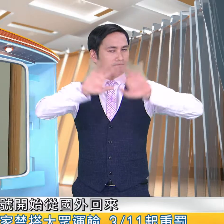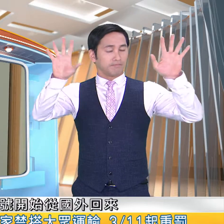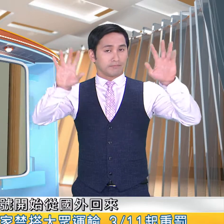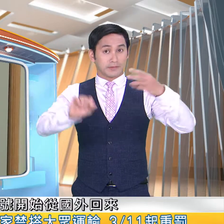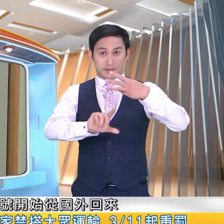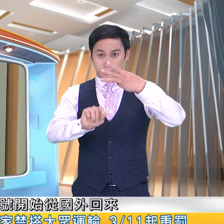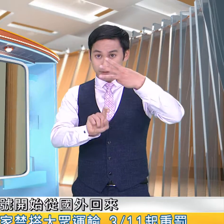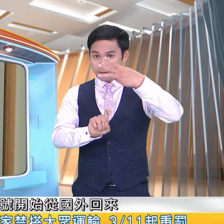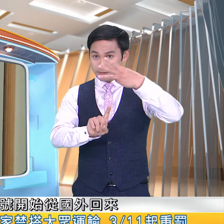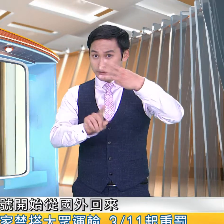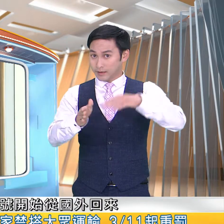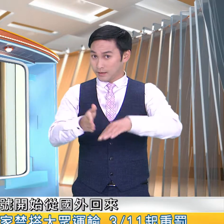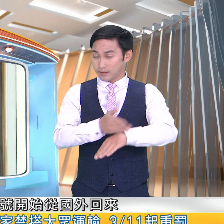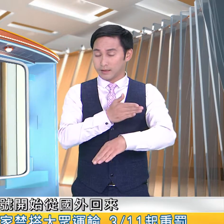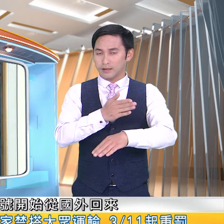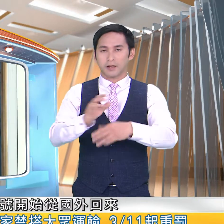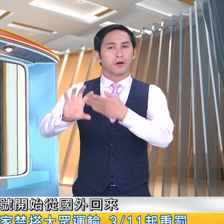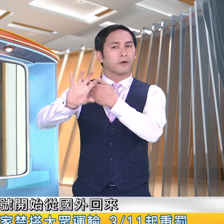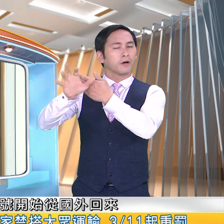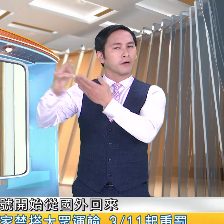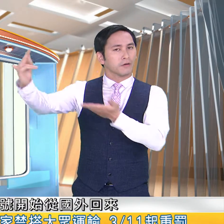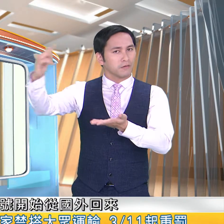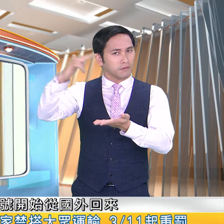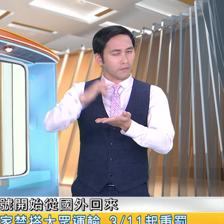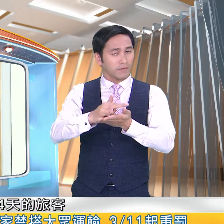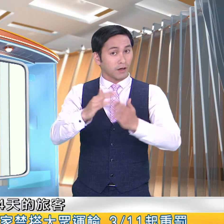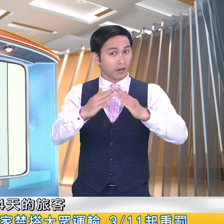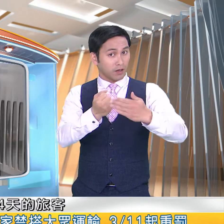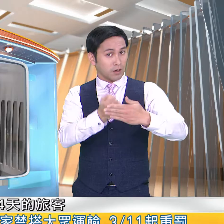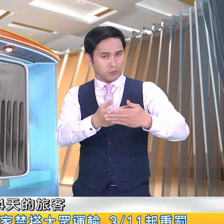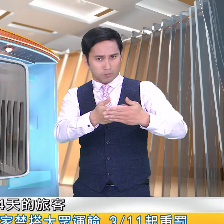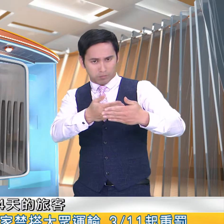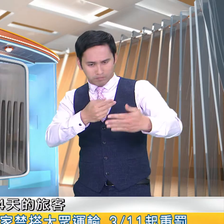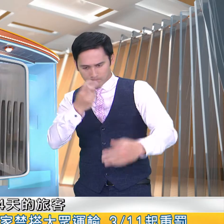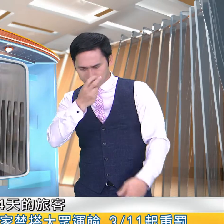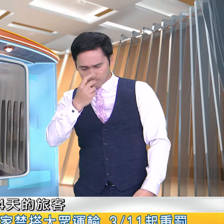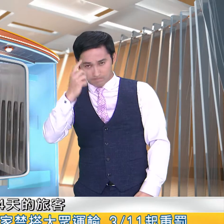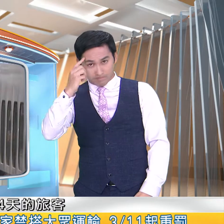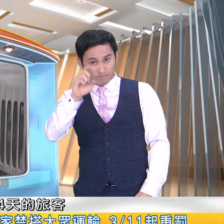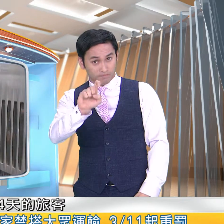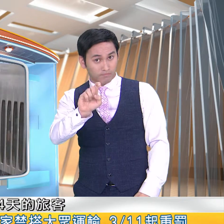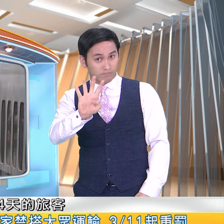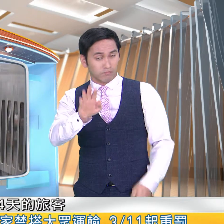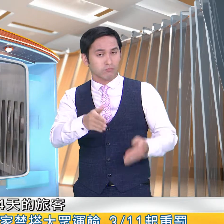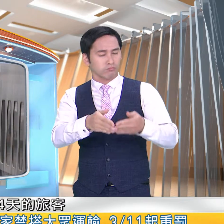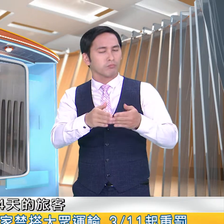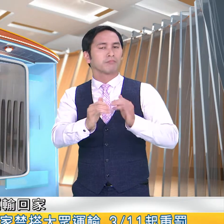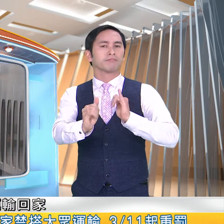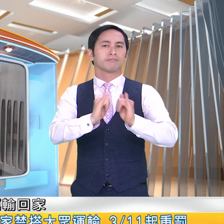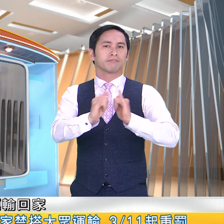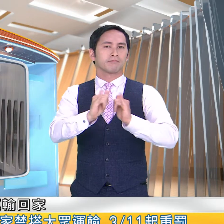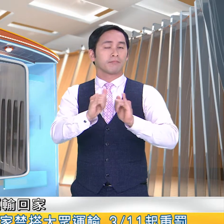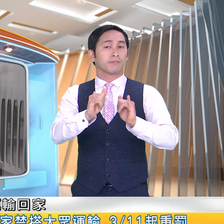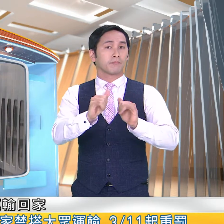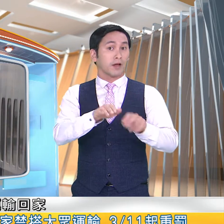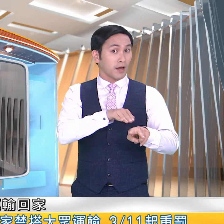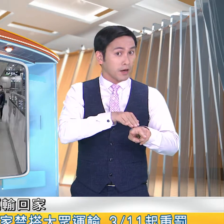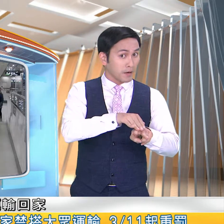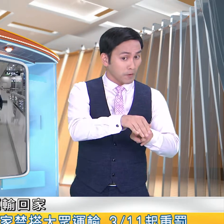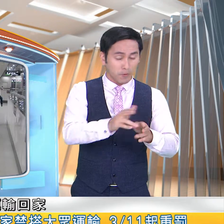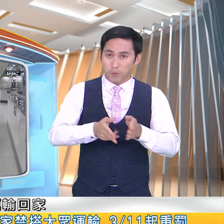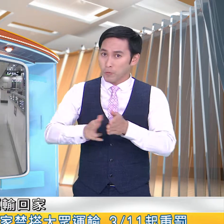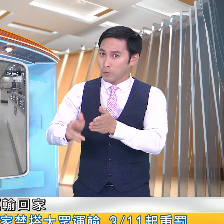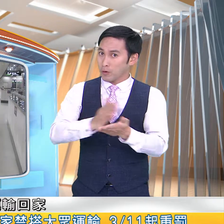交通部宣布，11号开始，从国外回来需要居家检疫14天的旅客，不能够搭乘